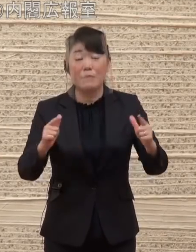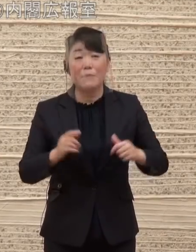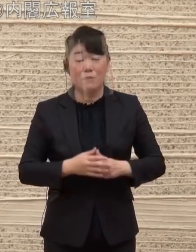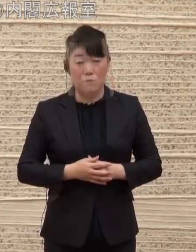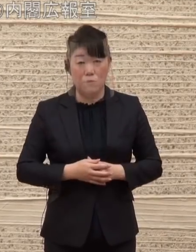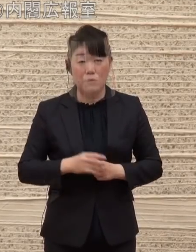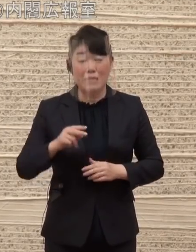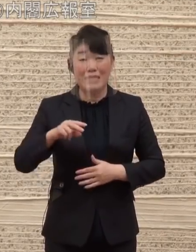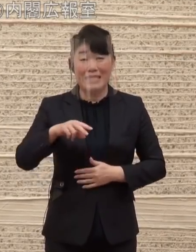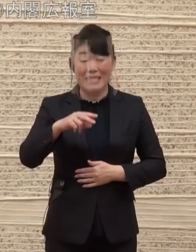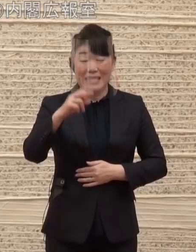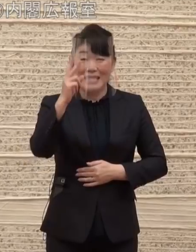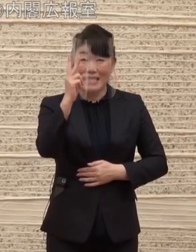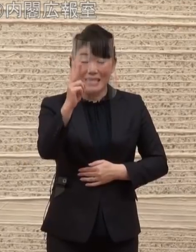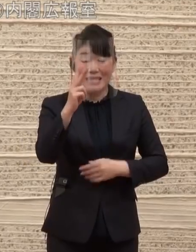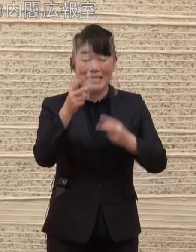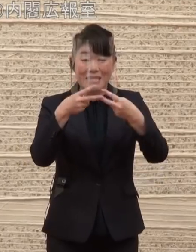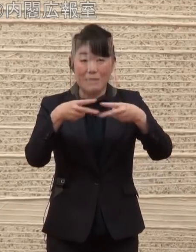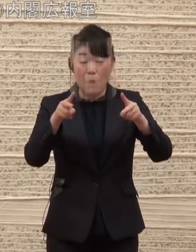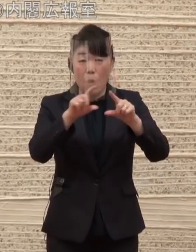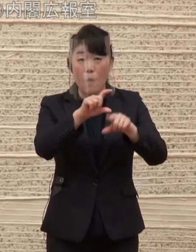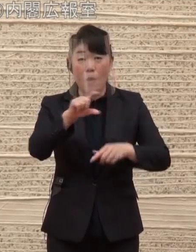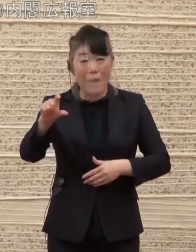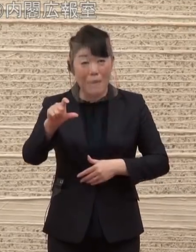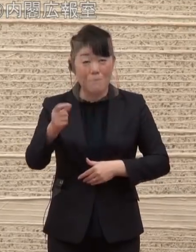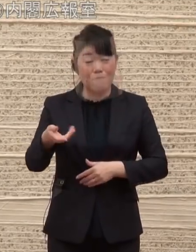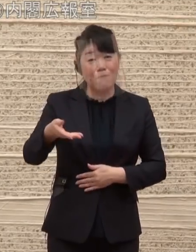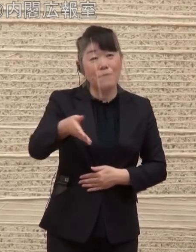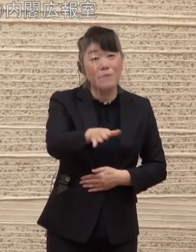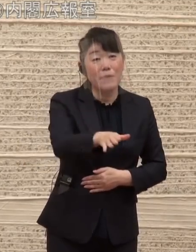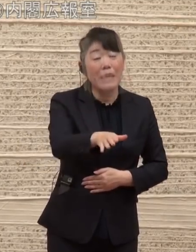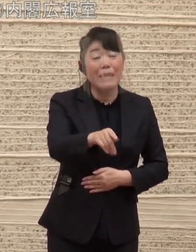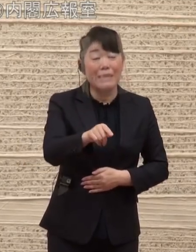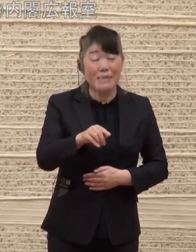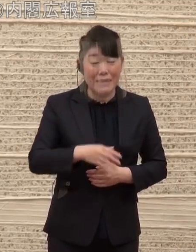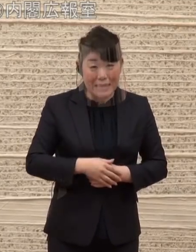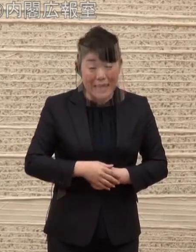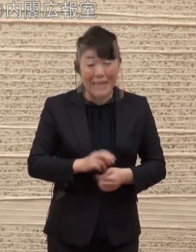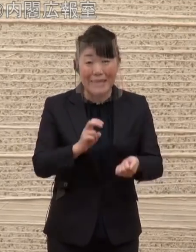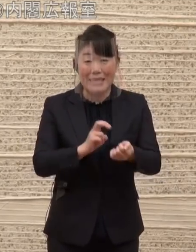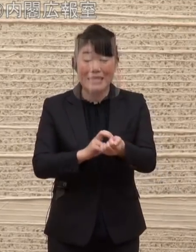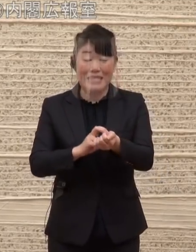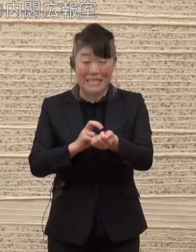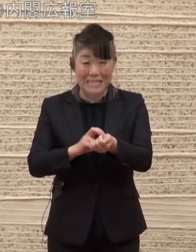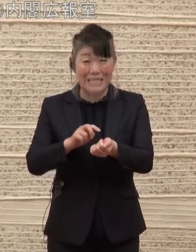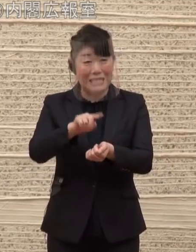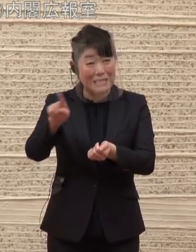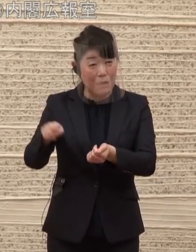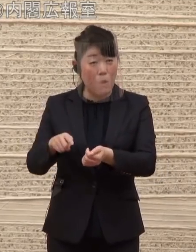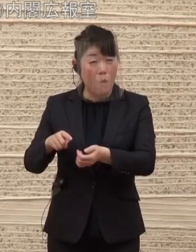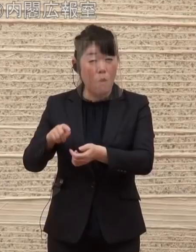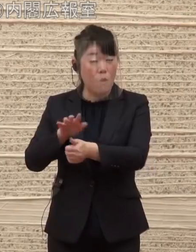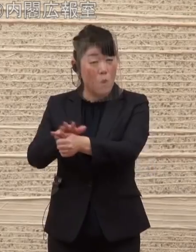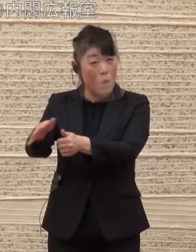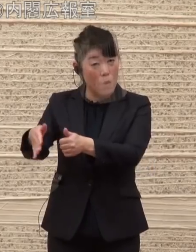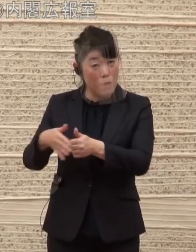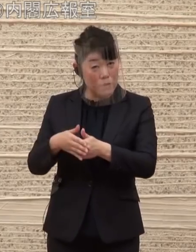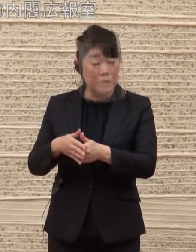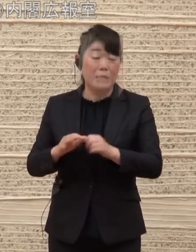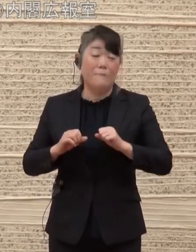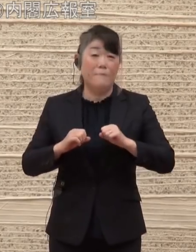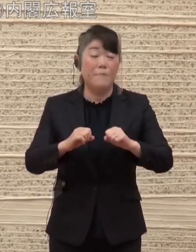予算を積み増し自治体と連携しながら医療提供体制の充実にも取り組み